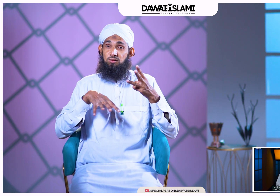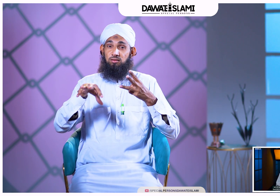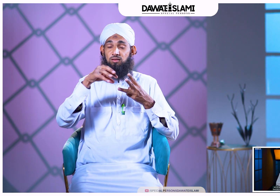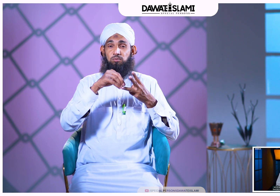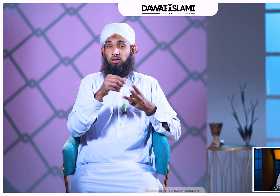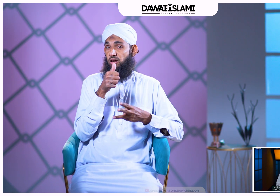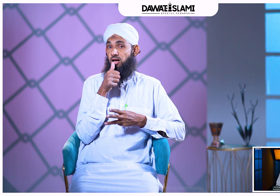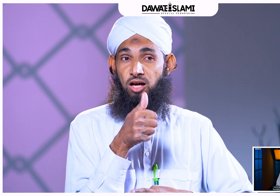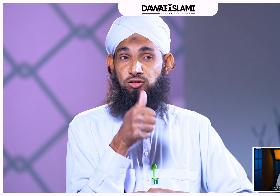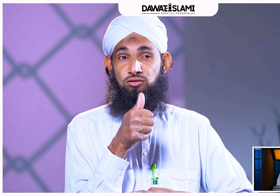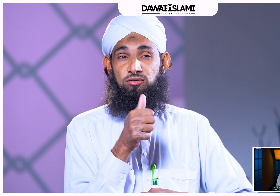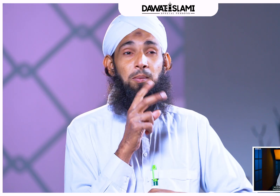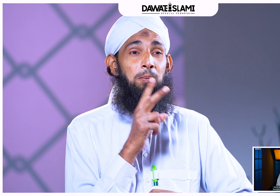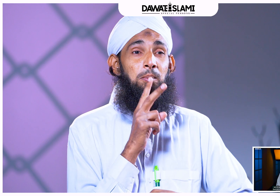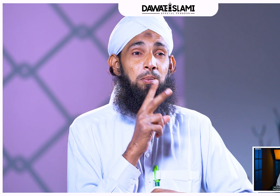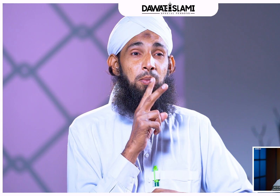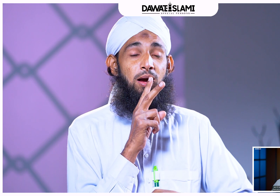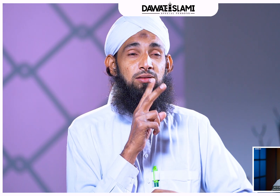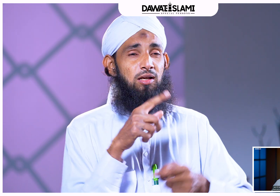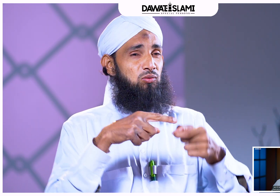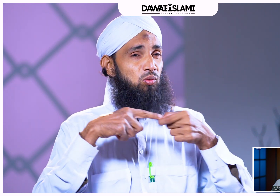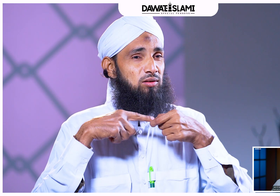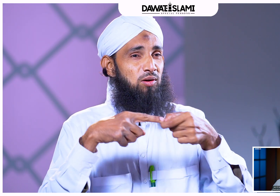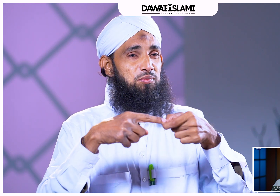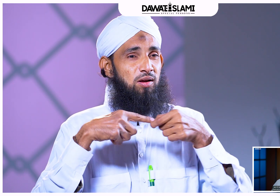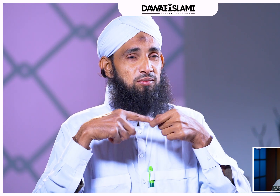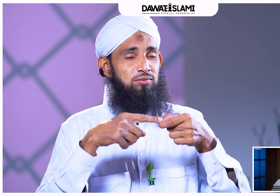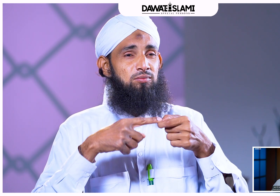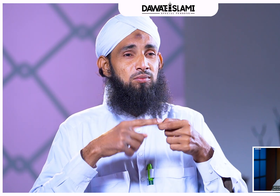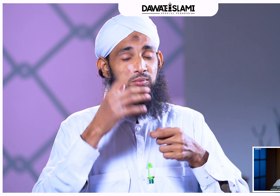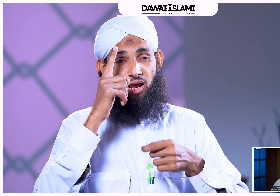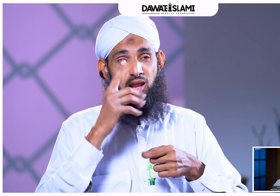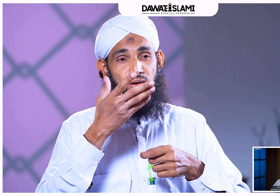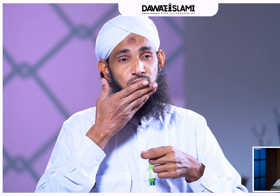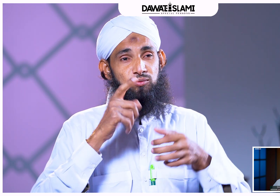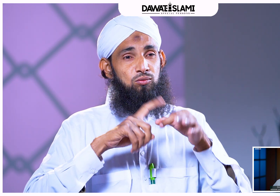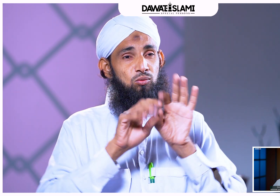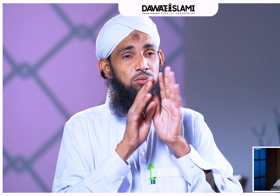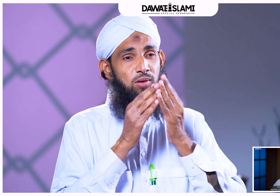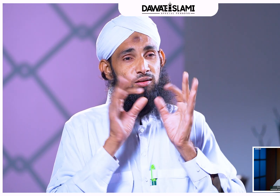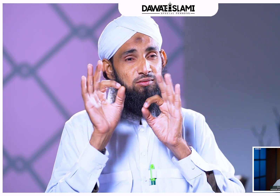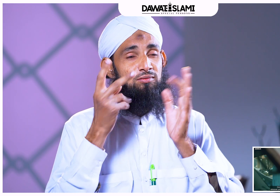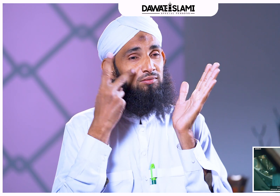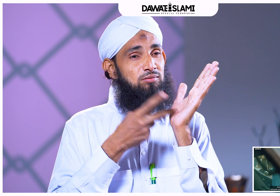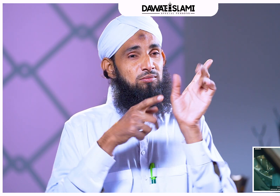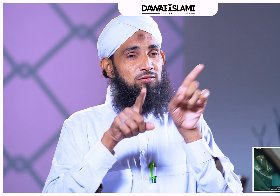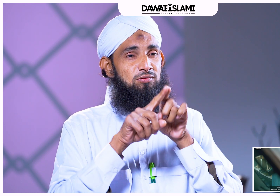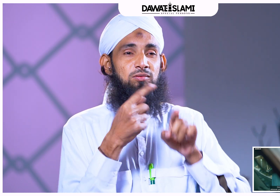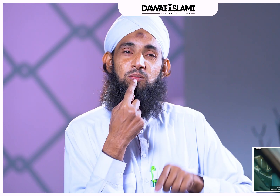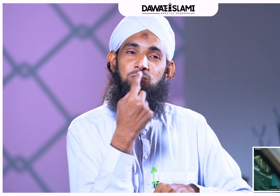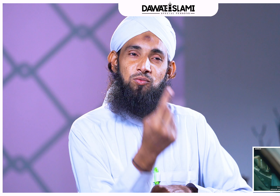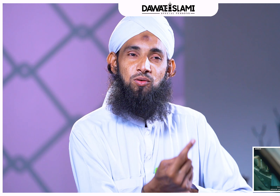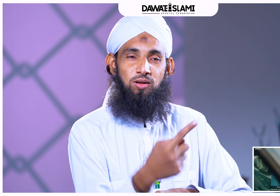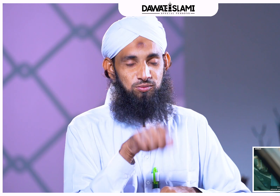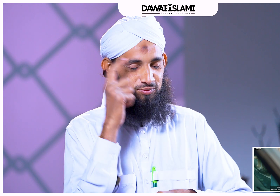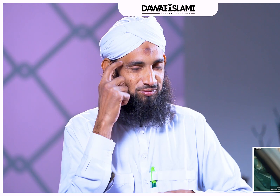سب سے اچھے طریقے سے بحث کرنے کے ساتھ۔ اس سے مراد یہ ہے کہ اللہ پاک کی طرف اس کی آیات اور دلائل سے بلائیں۔ لہٰذا جب